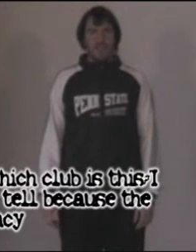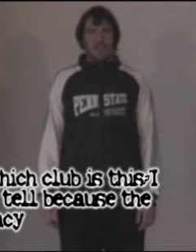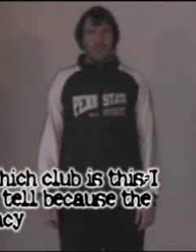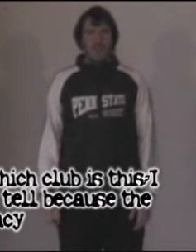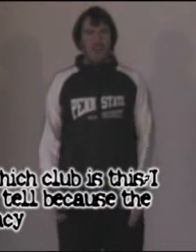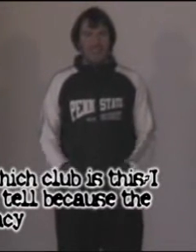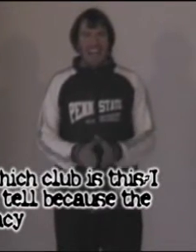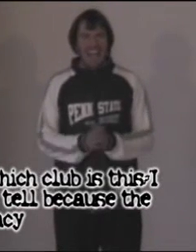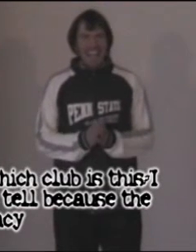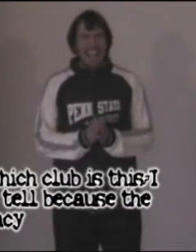Cosa?